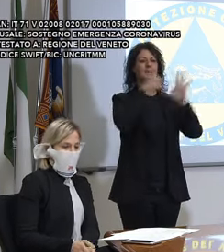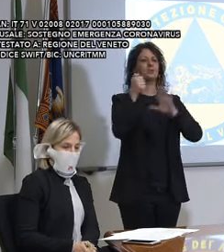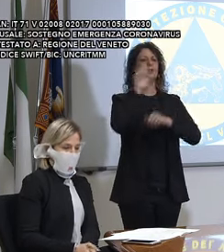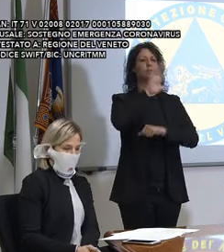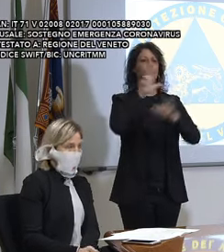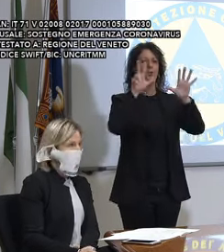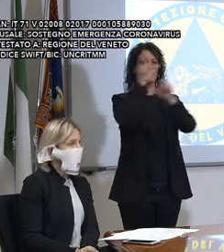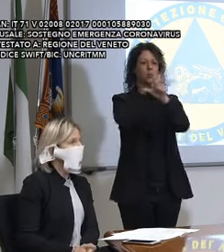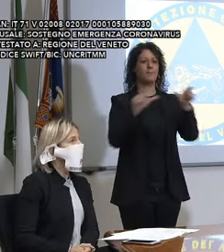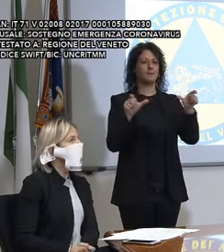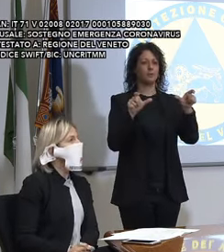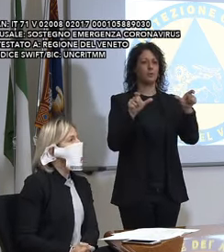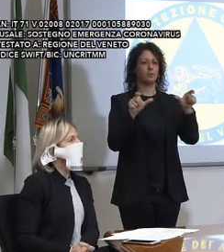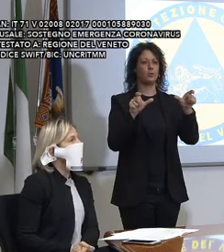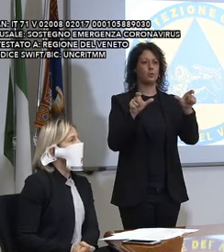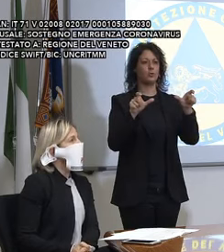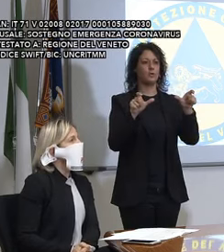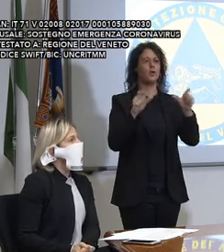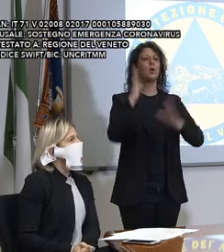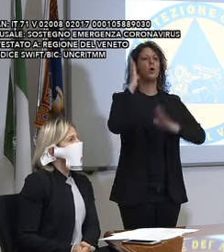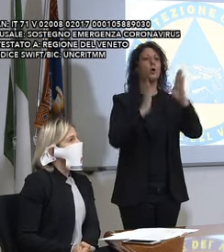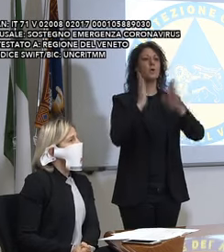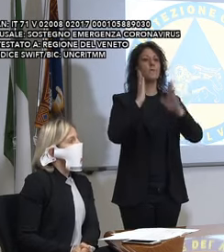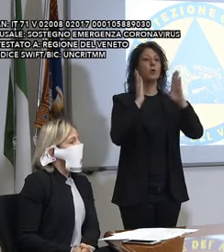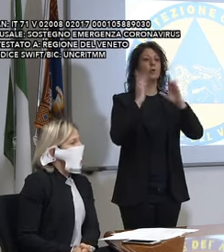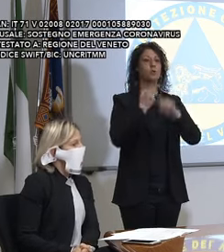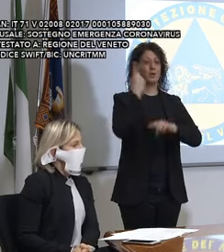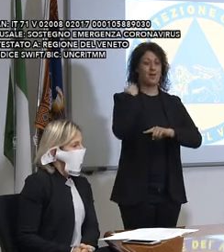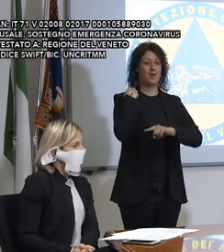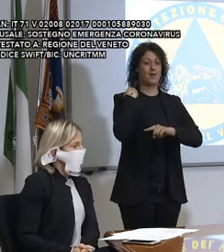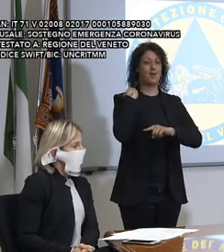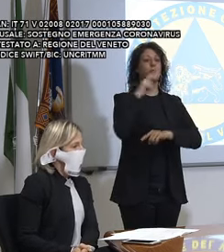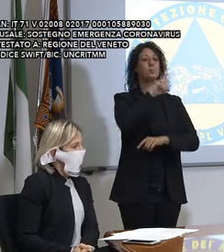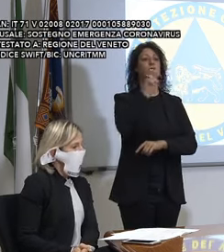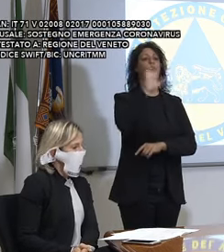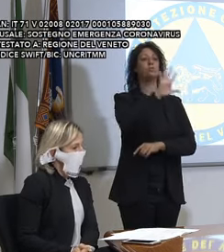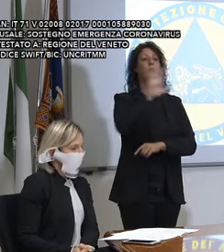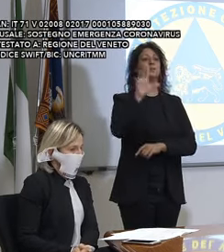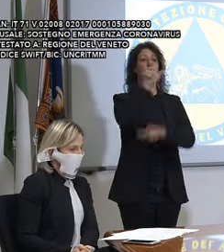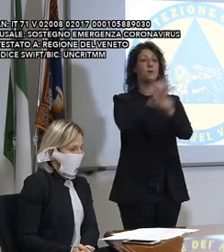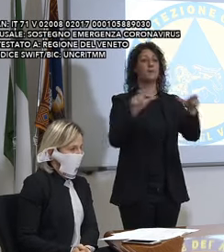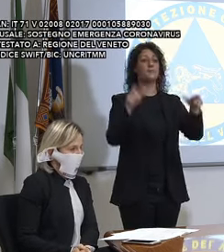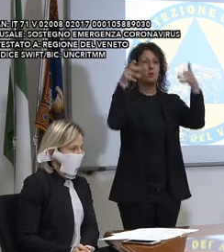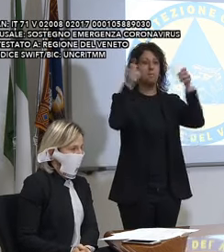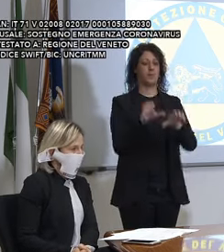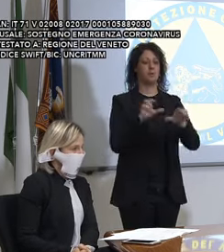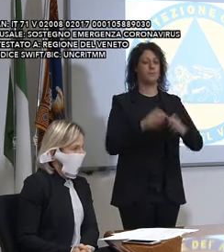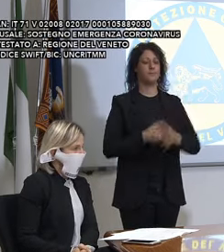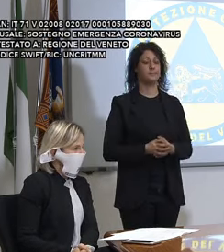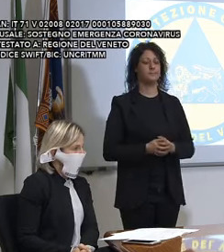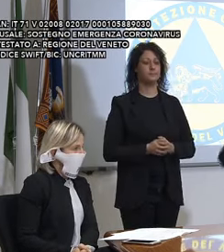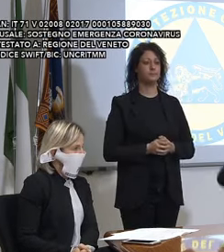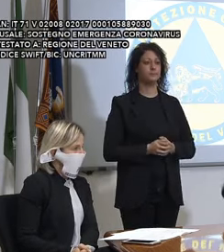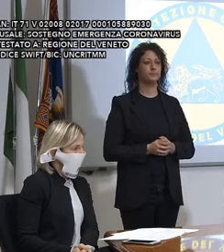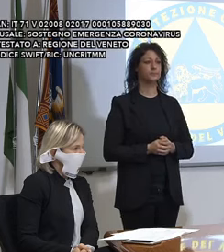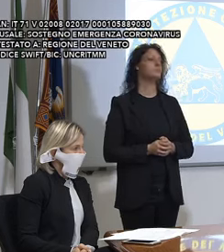11.658 persone, sono 255 in meno rispetto a ieri, meno 2,55.